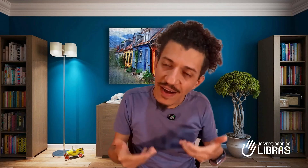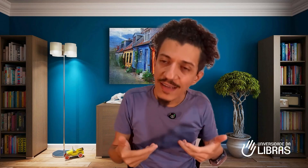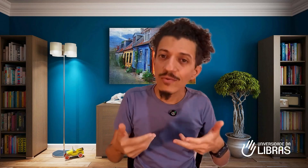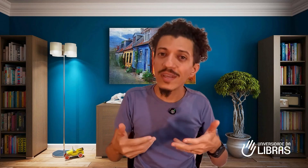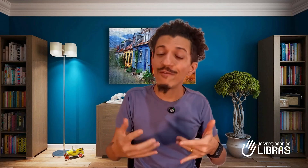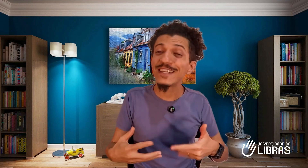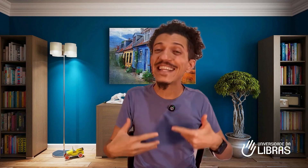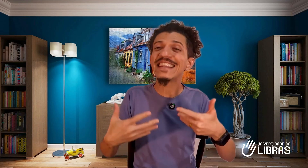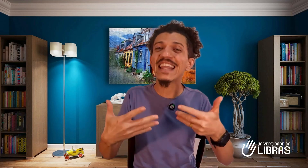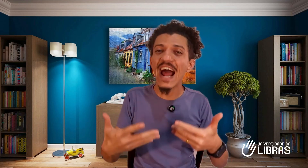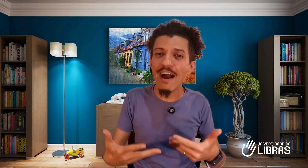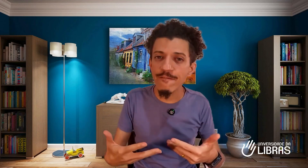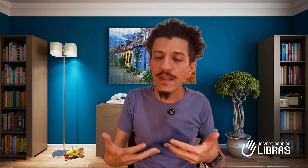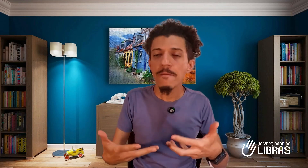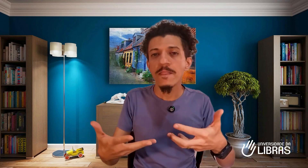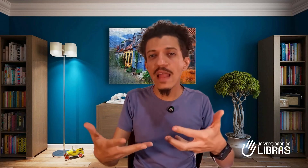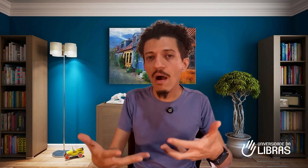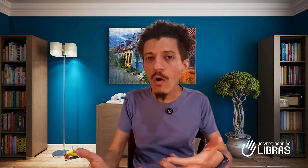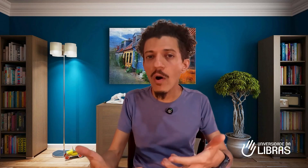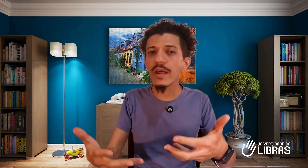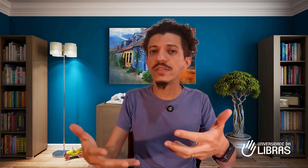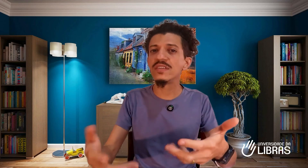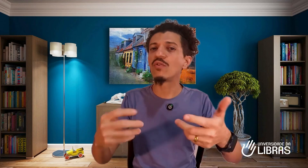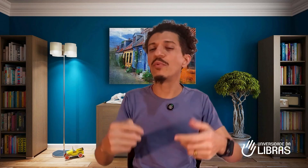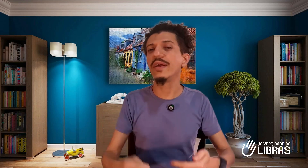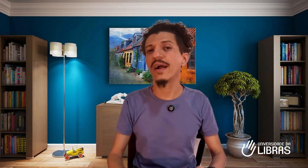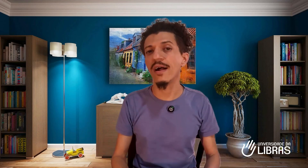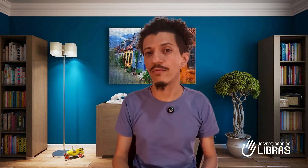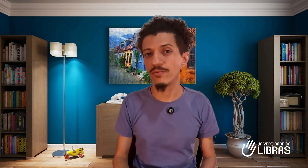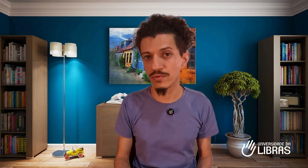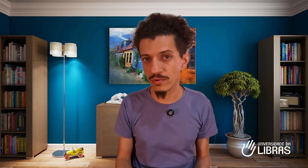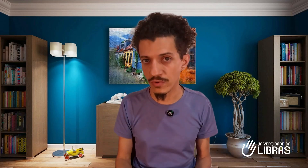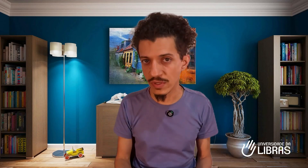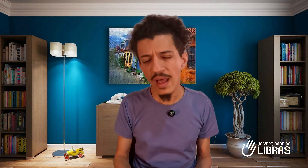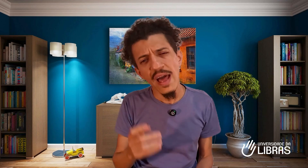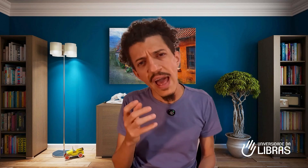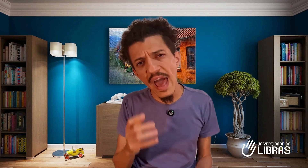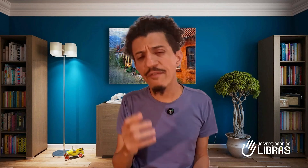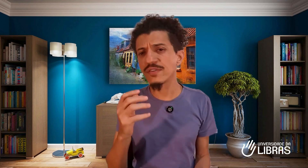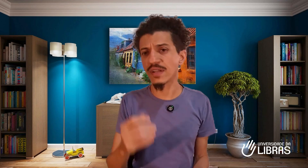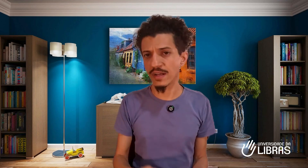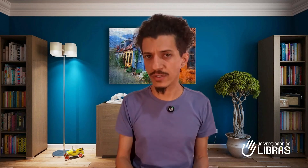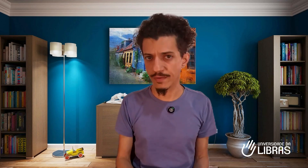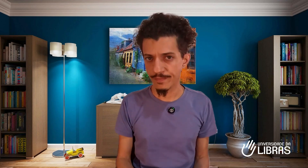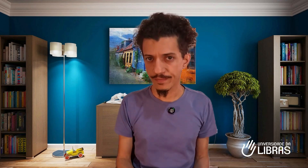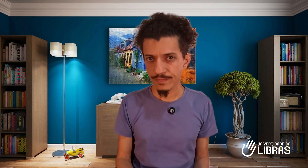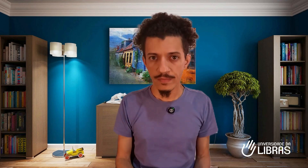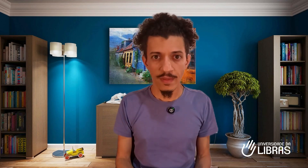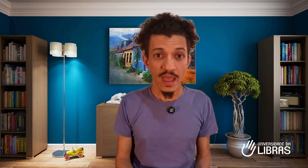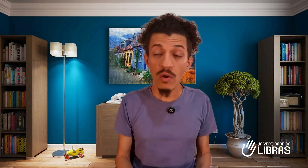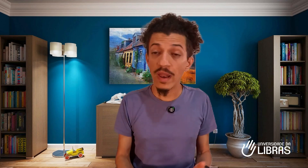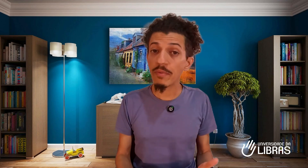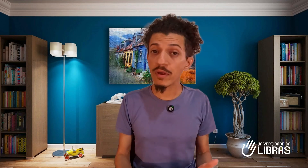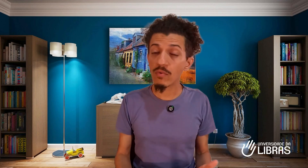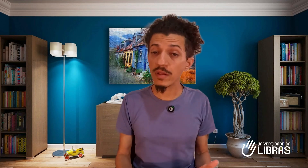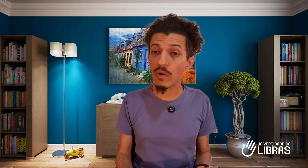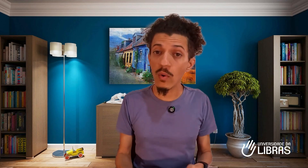com que você trave na hora de se comunicar com os surdos. É frustrante. Eu lembro que quando eu ia